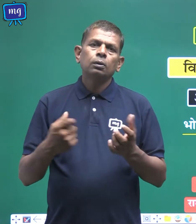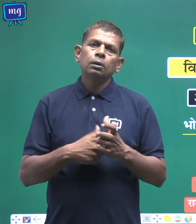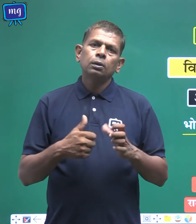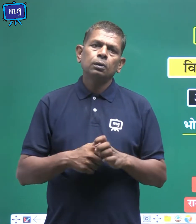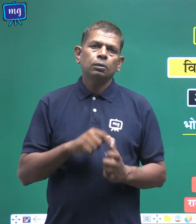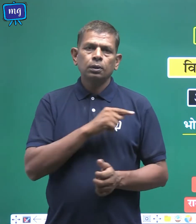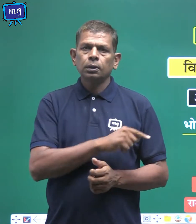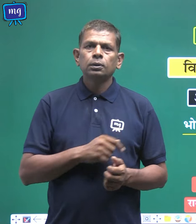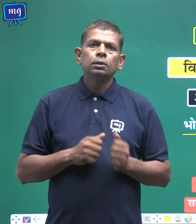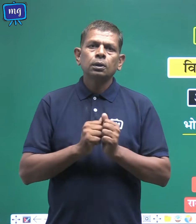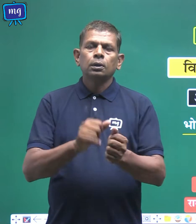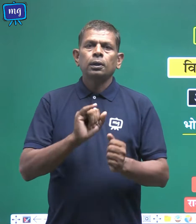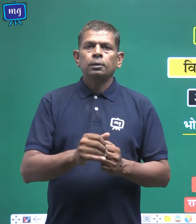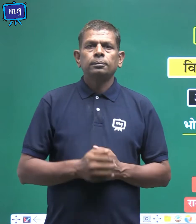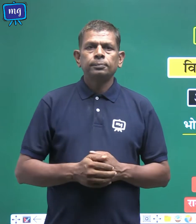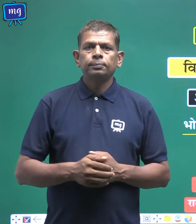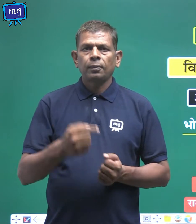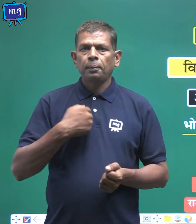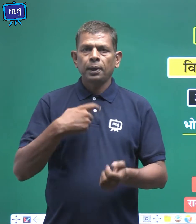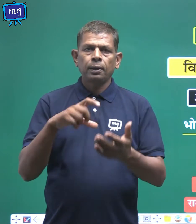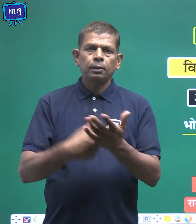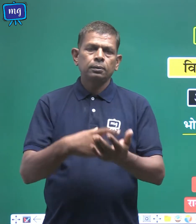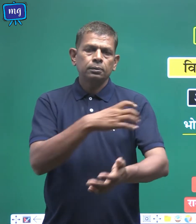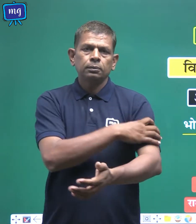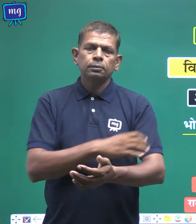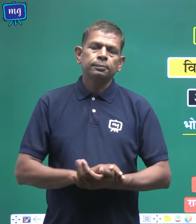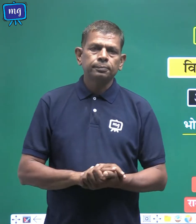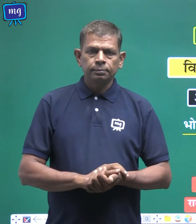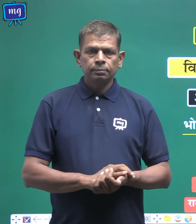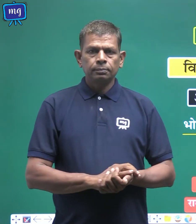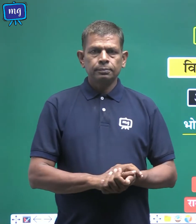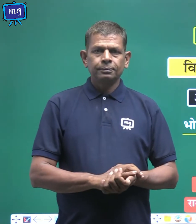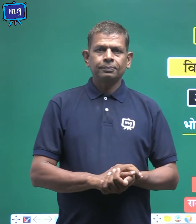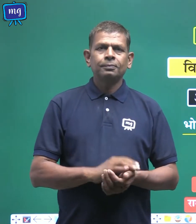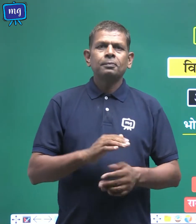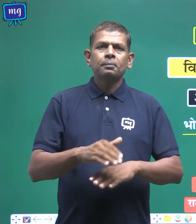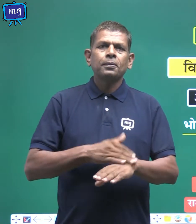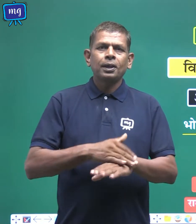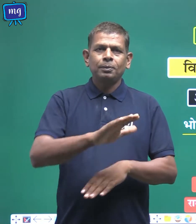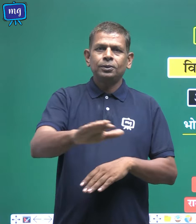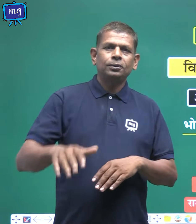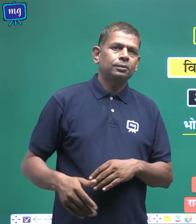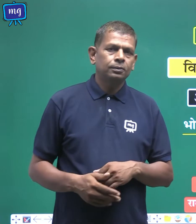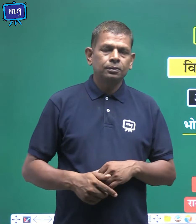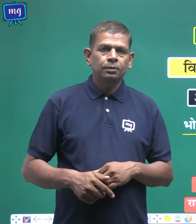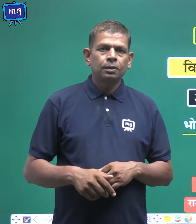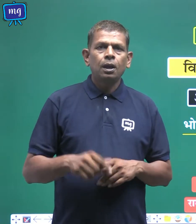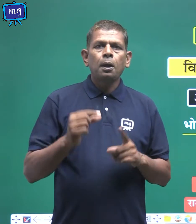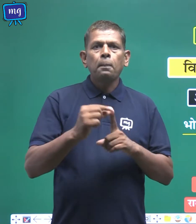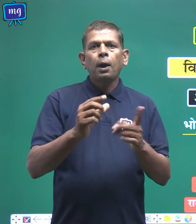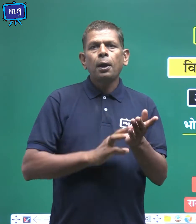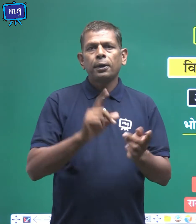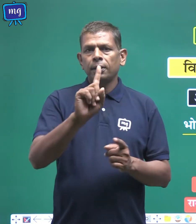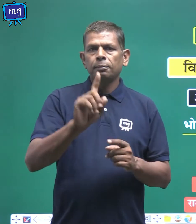और मेरे साथ हैं रामस्वरूप कुमार। प्यारे बच्चों, भाग 1